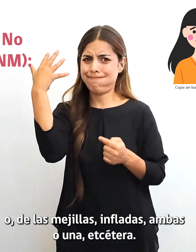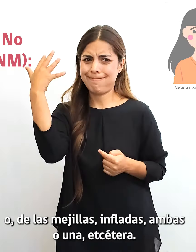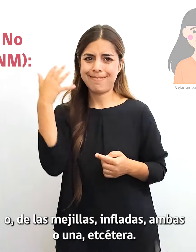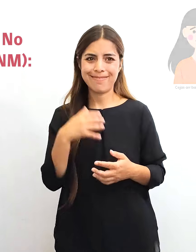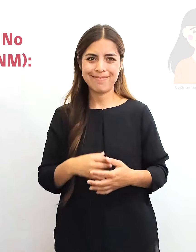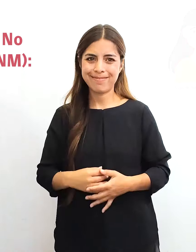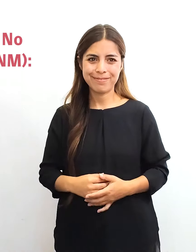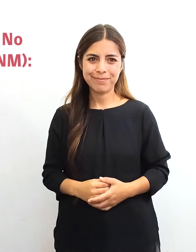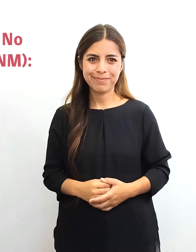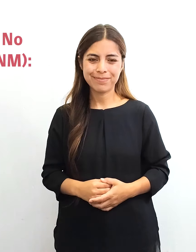etc.